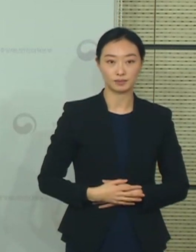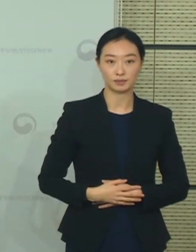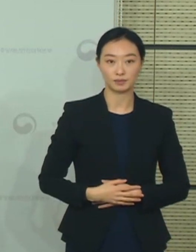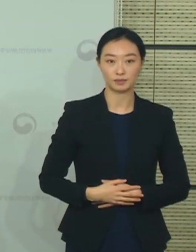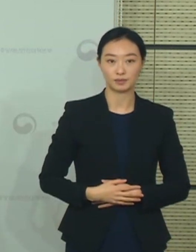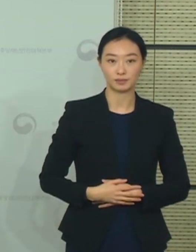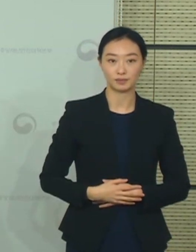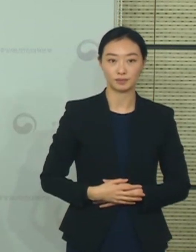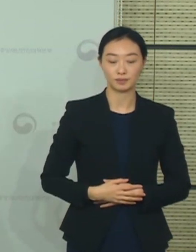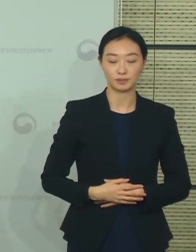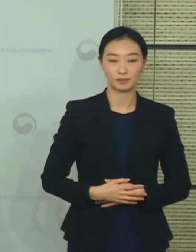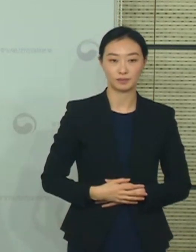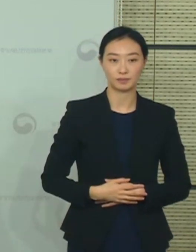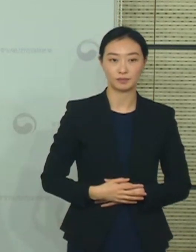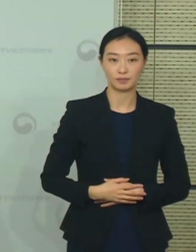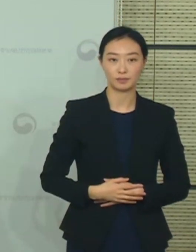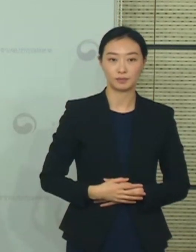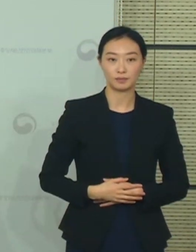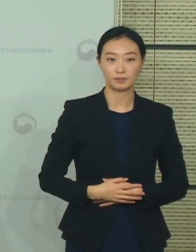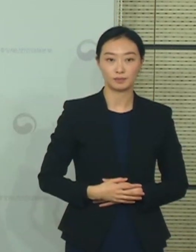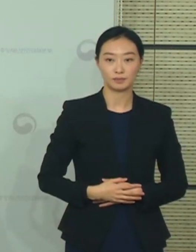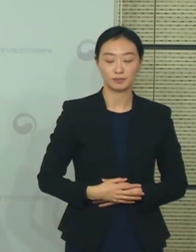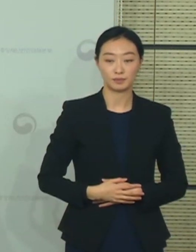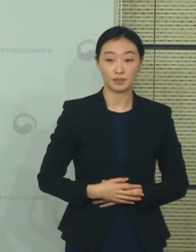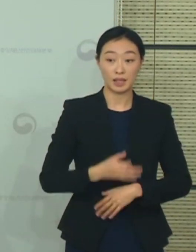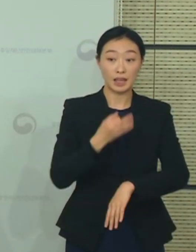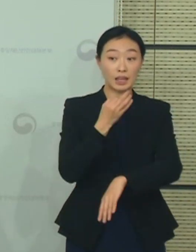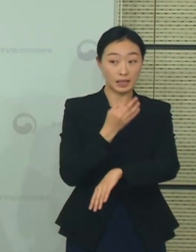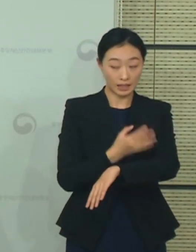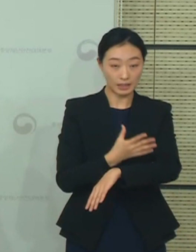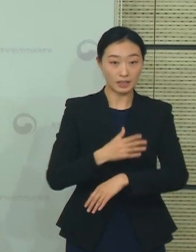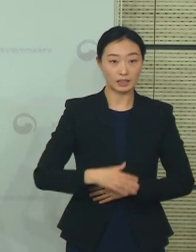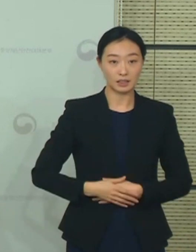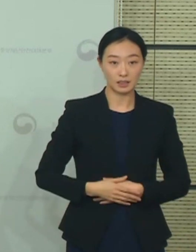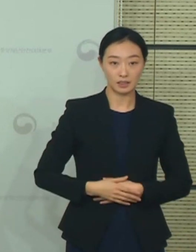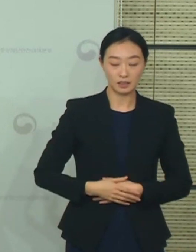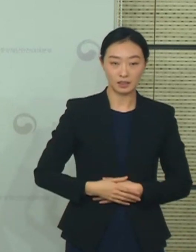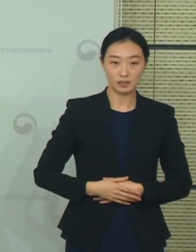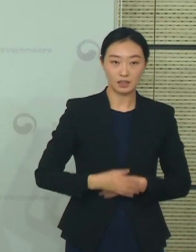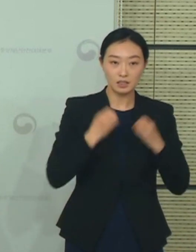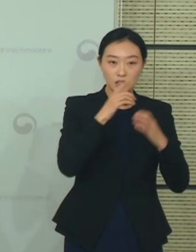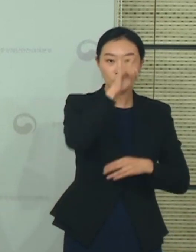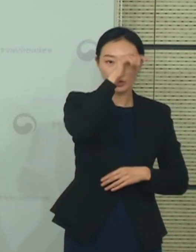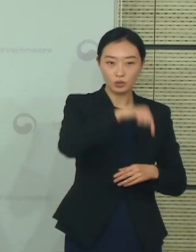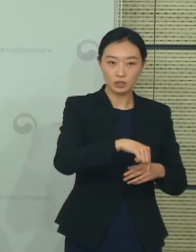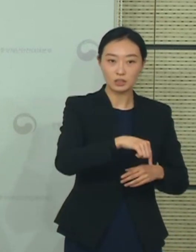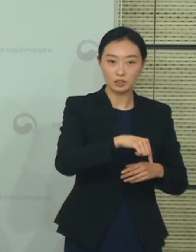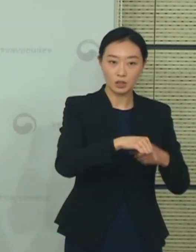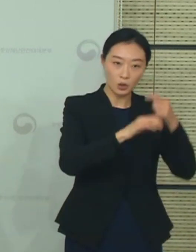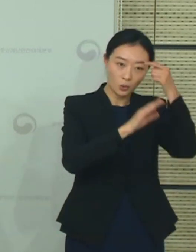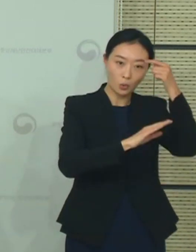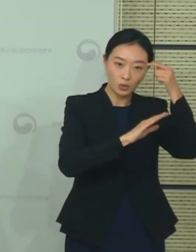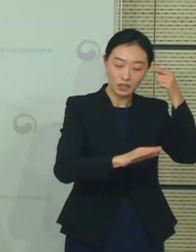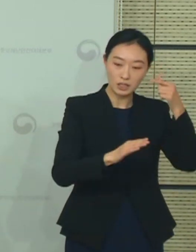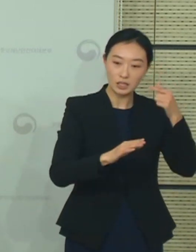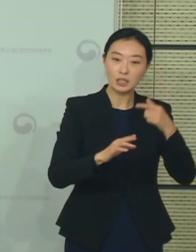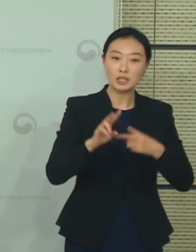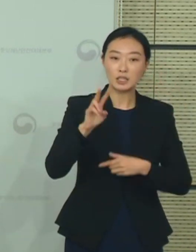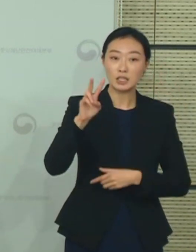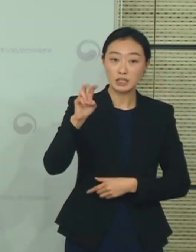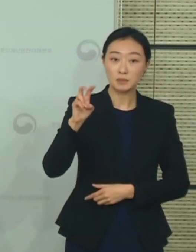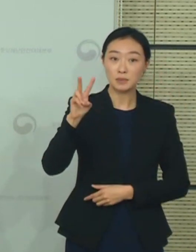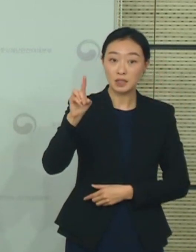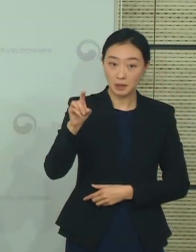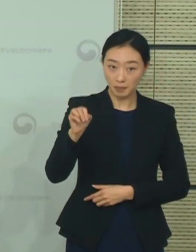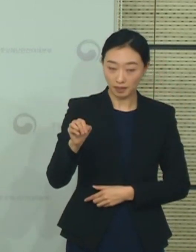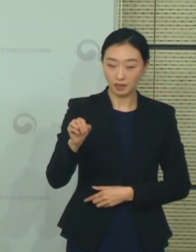예, 이투데이 김지영입니다. 간단하게 신천지 교인 21만 2천 명에 대한 증상 유무 확인하고 조치하는데